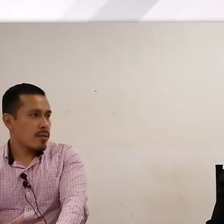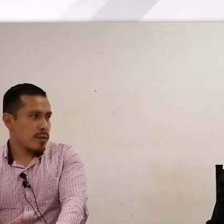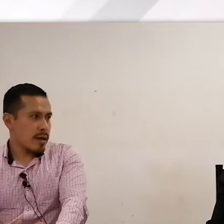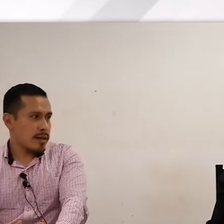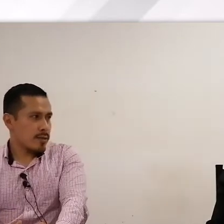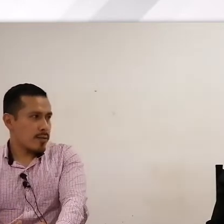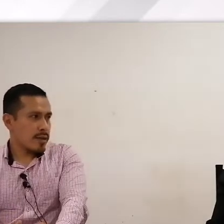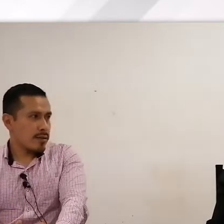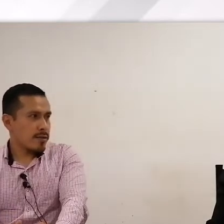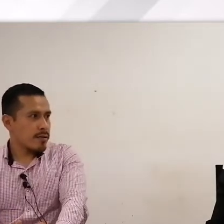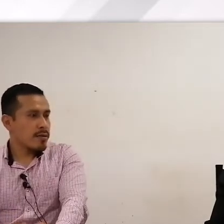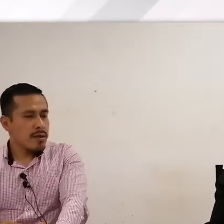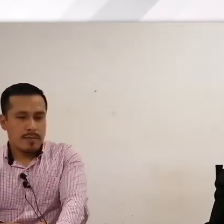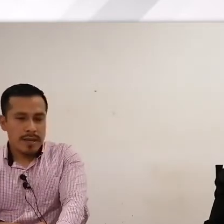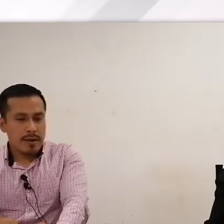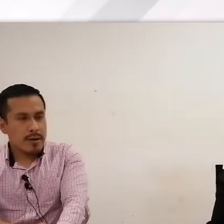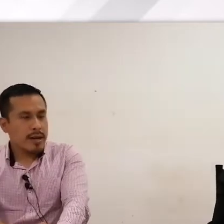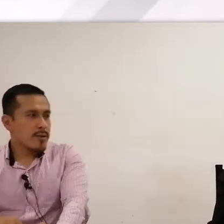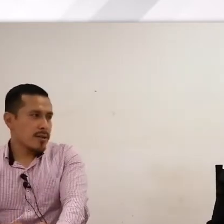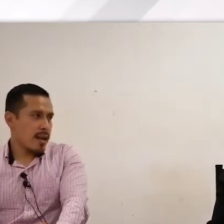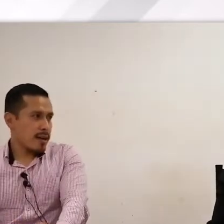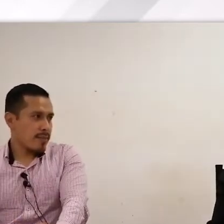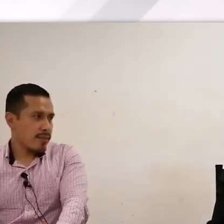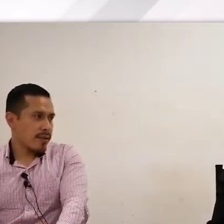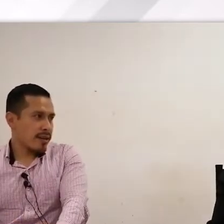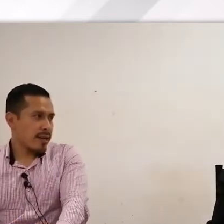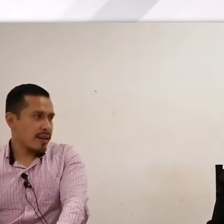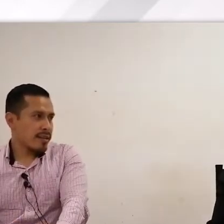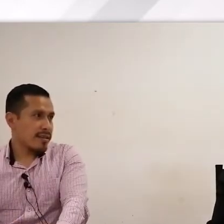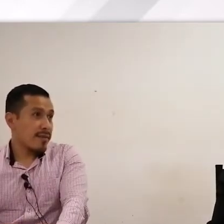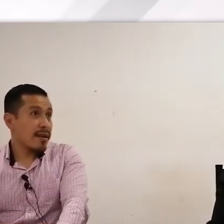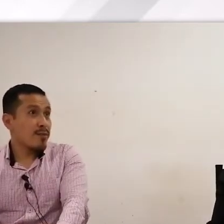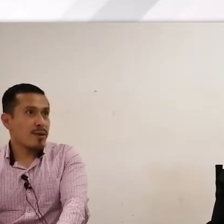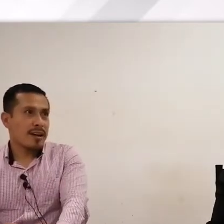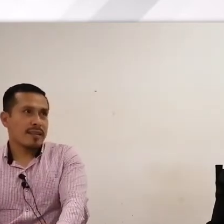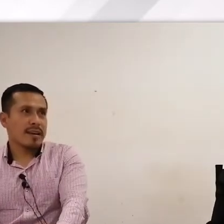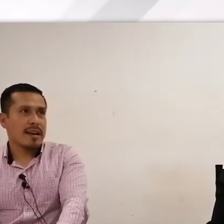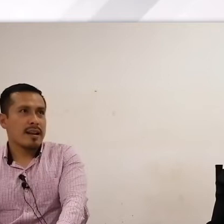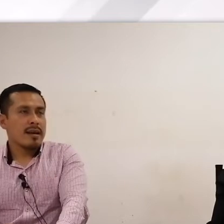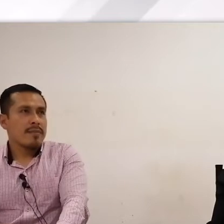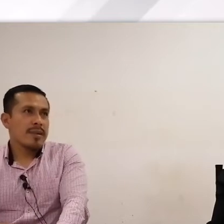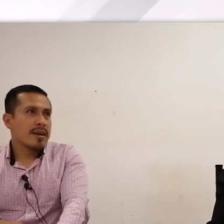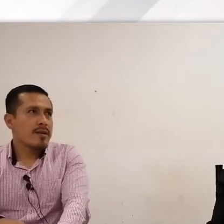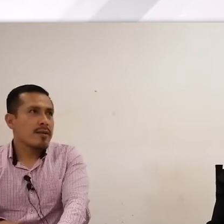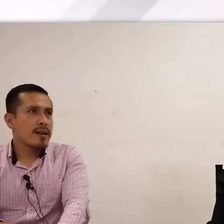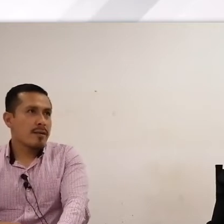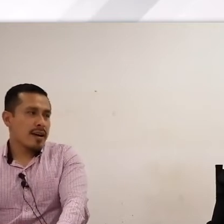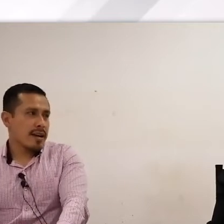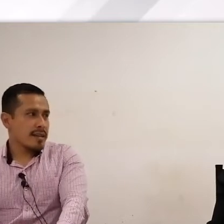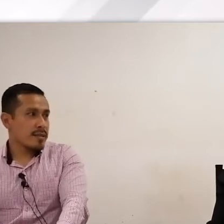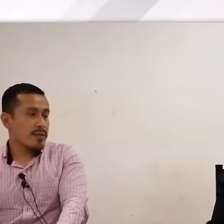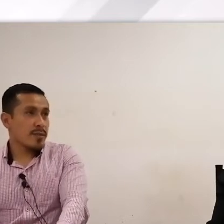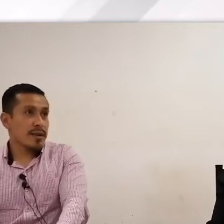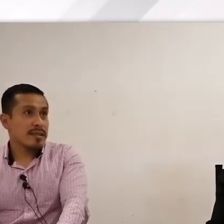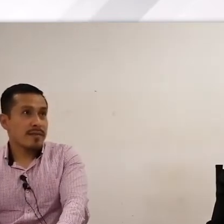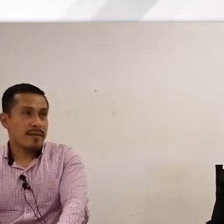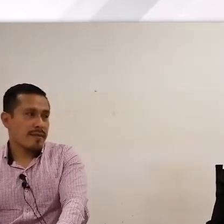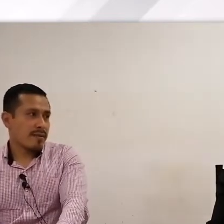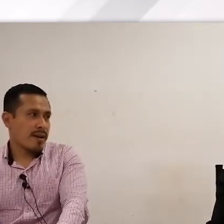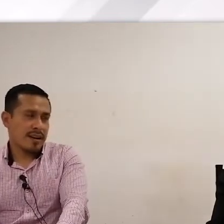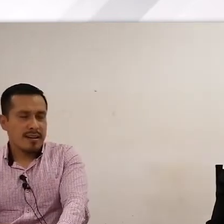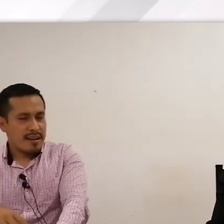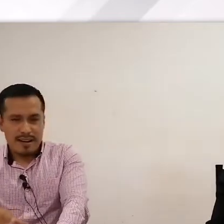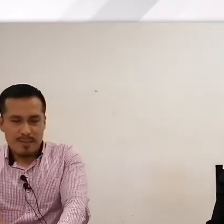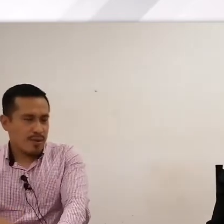que excluye a su hijo, ¿no? Mi hijo que no salga porque se van a burlar de él. Mi hijo que no haga esto porque se va